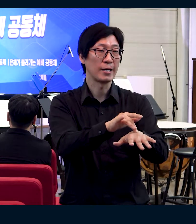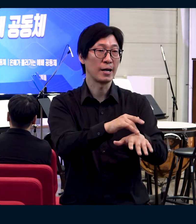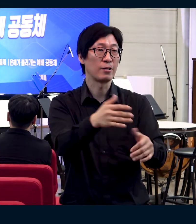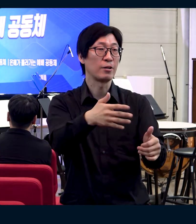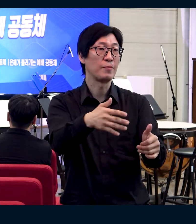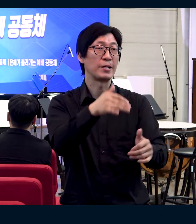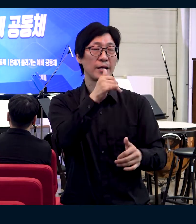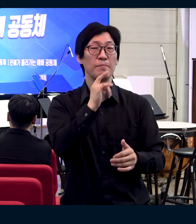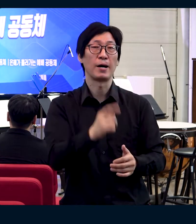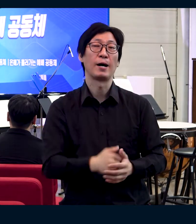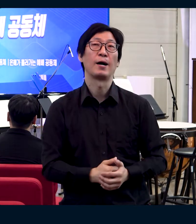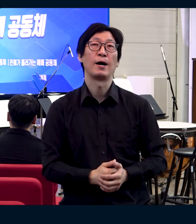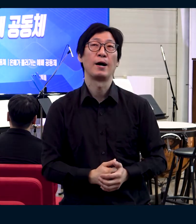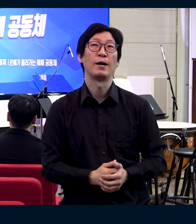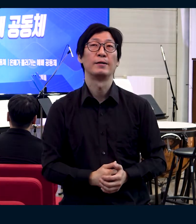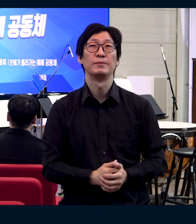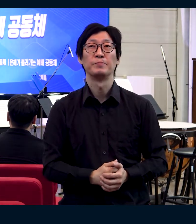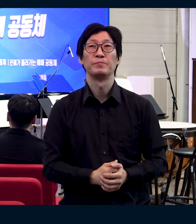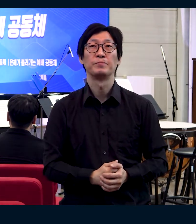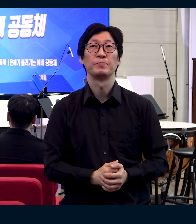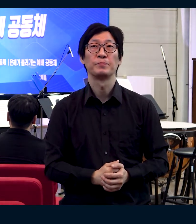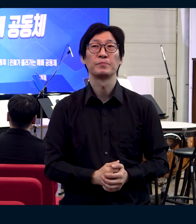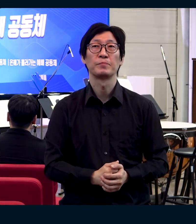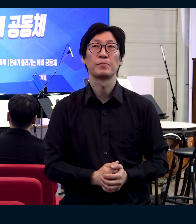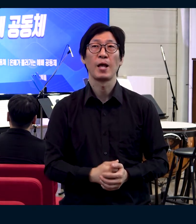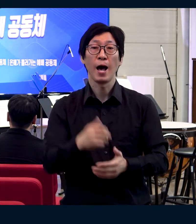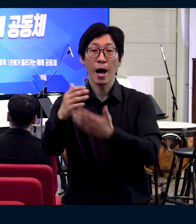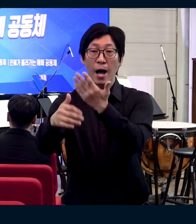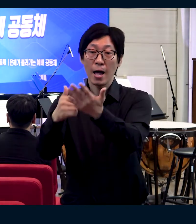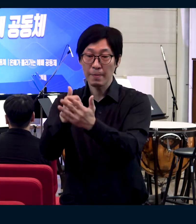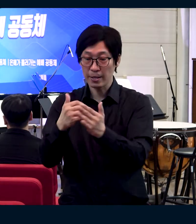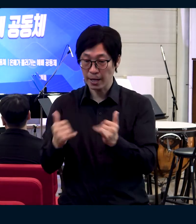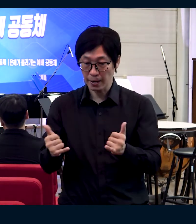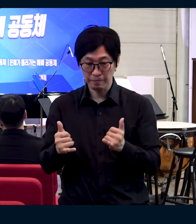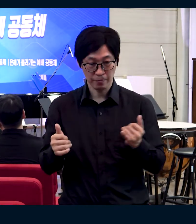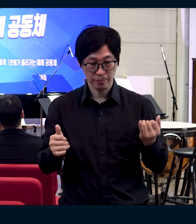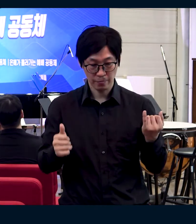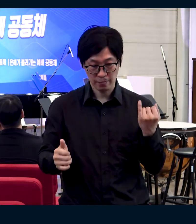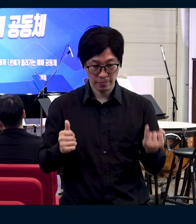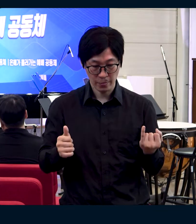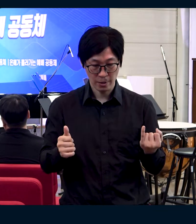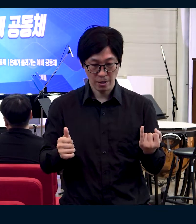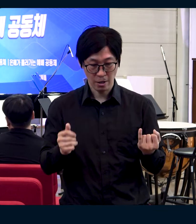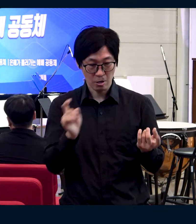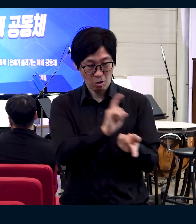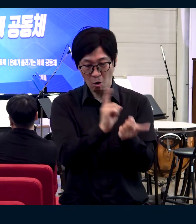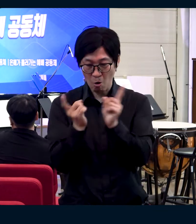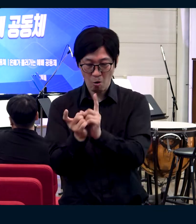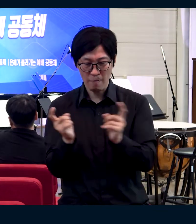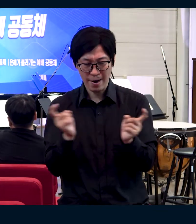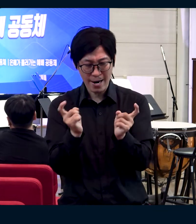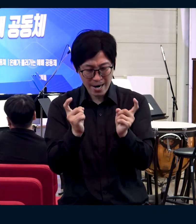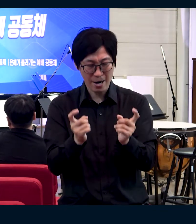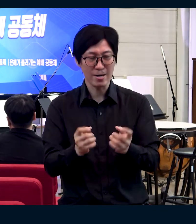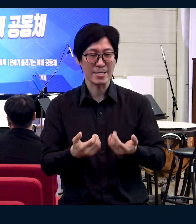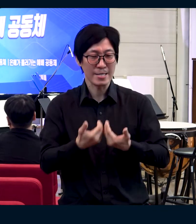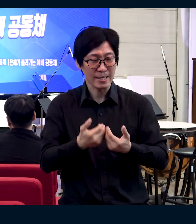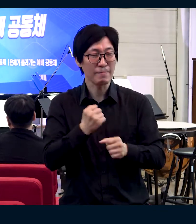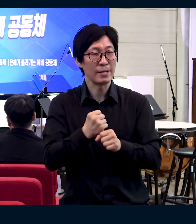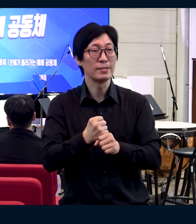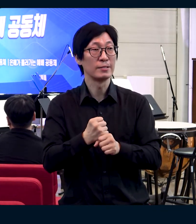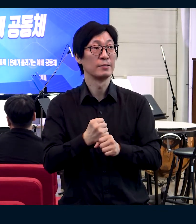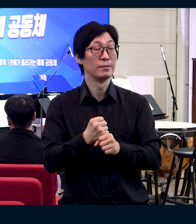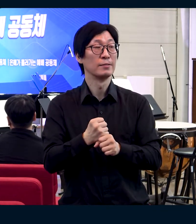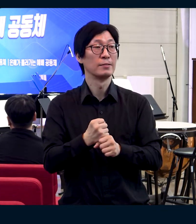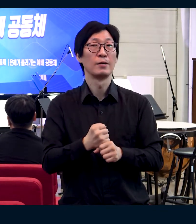손길이 보여요. 마귀의 손길. 하나님의 사람들을 흔들어서 서로 비난하고 싸우고 그러면서